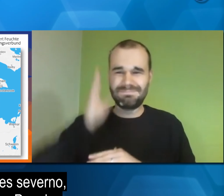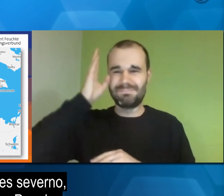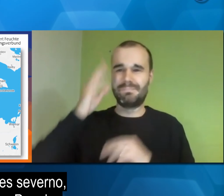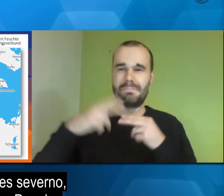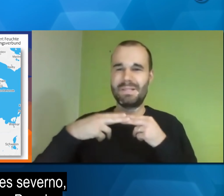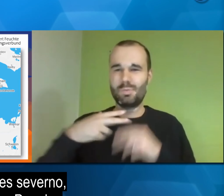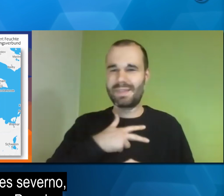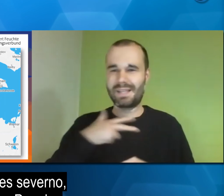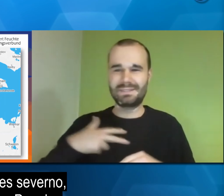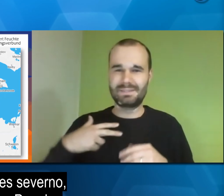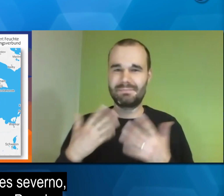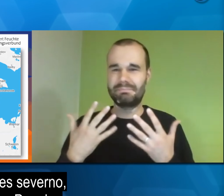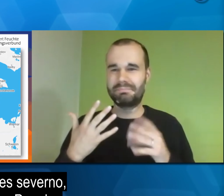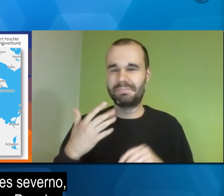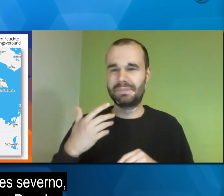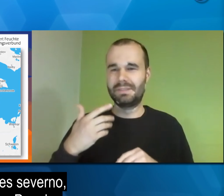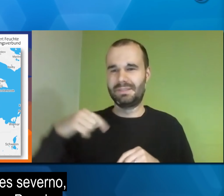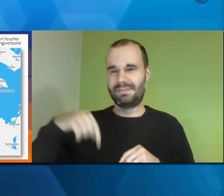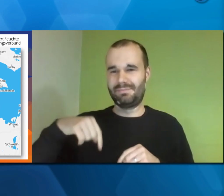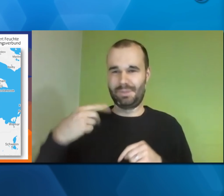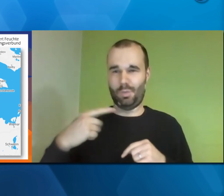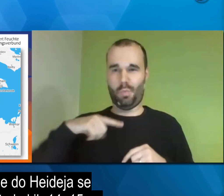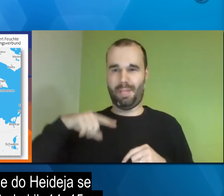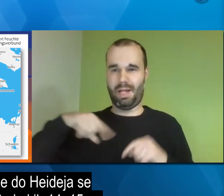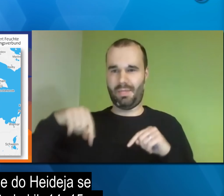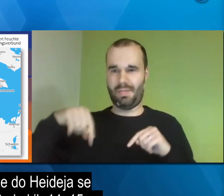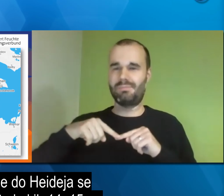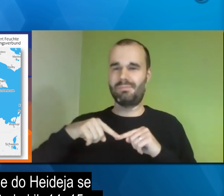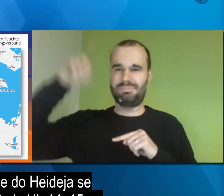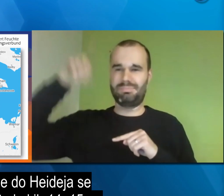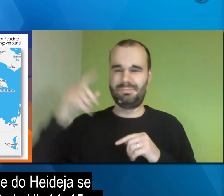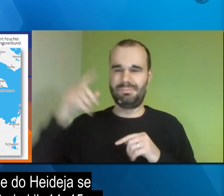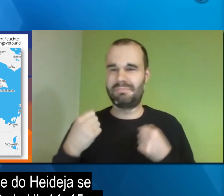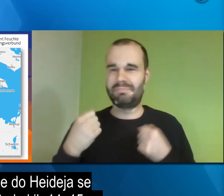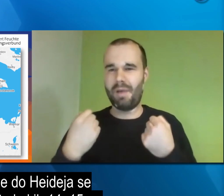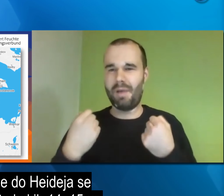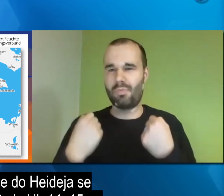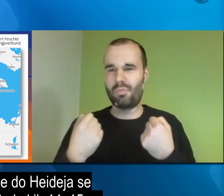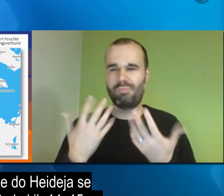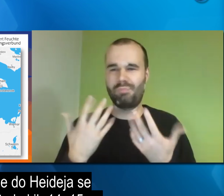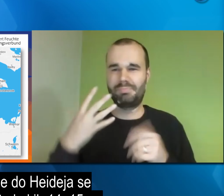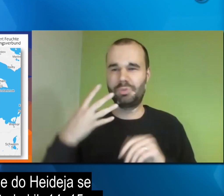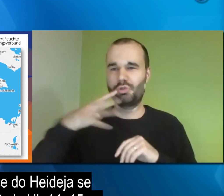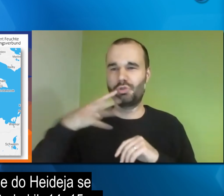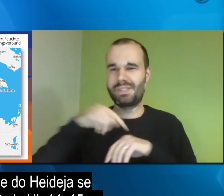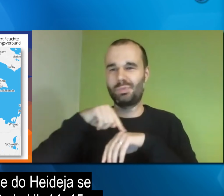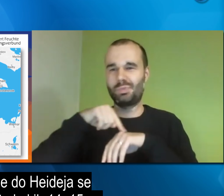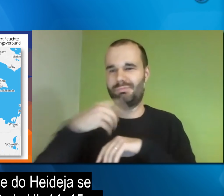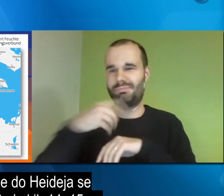Torej, to je res severno, že blizu Danske. Od Ljubljane do Hajdeja se z avtom